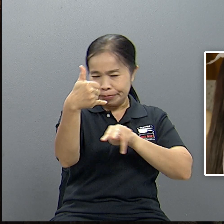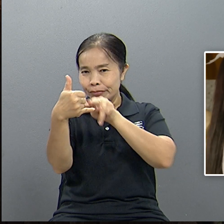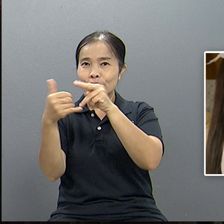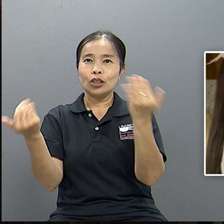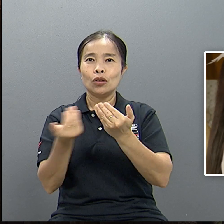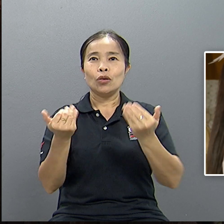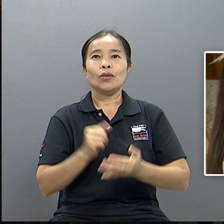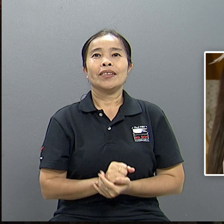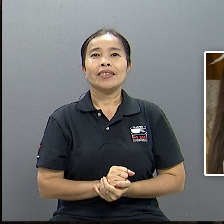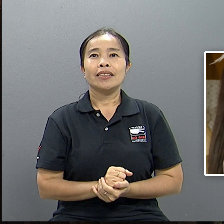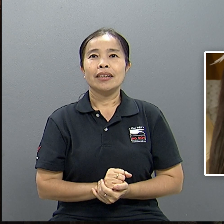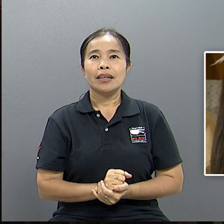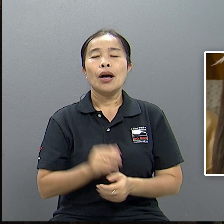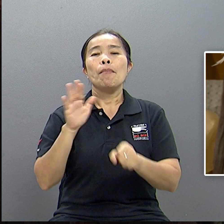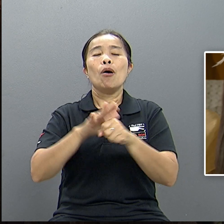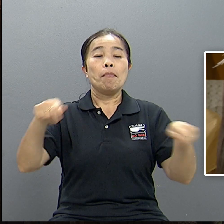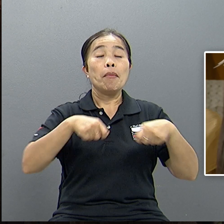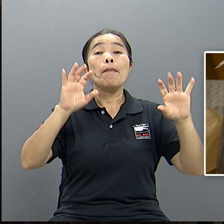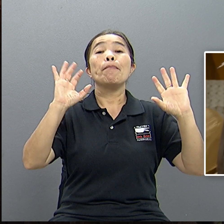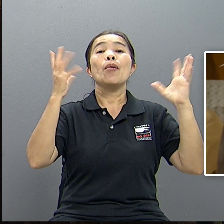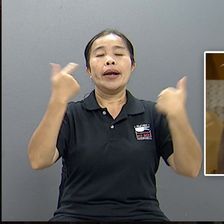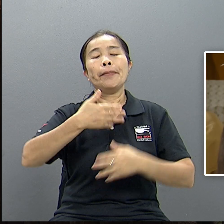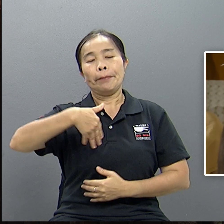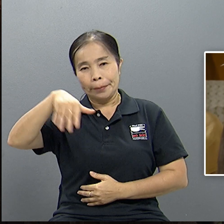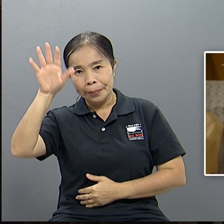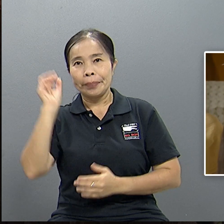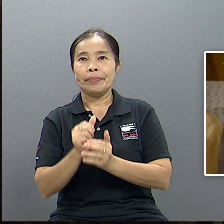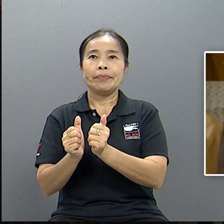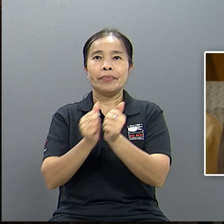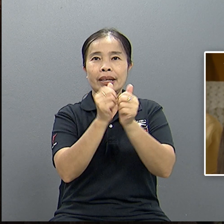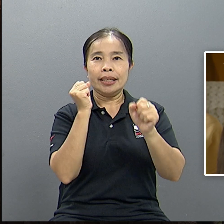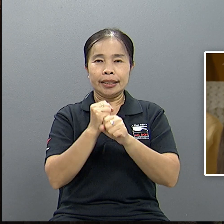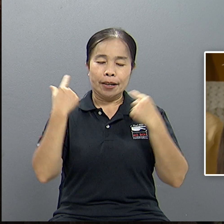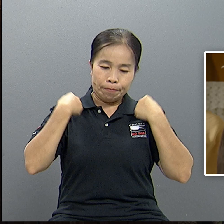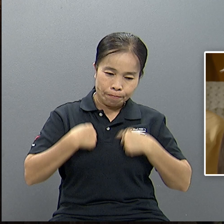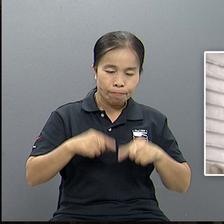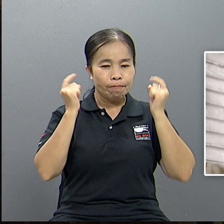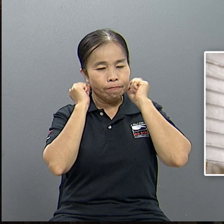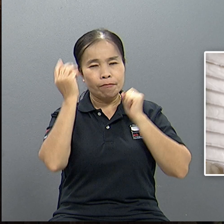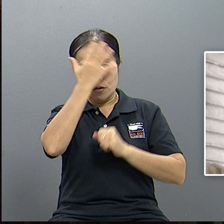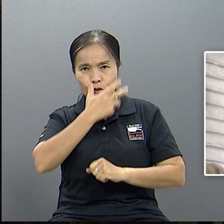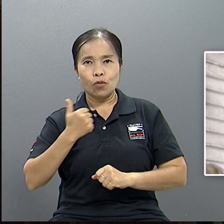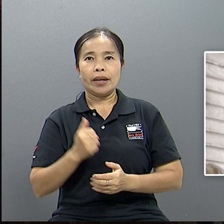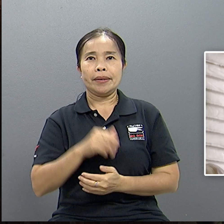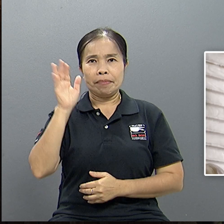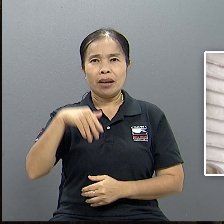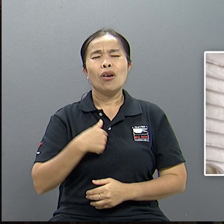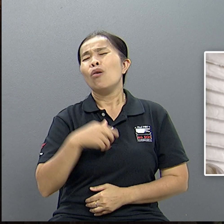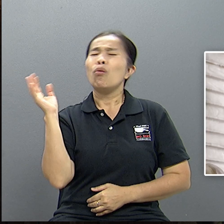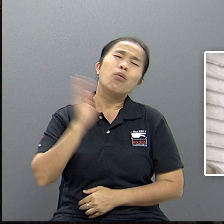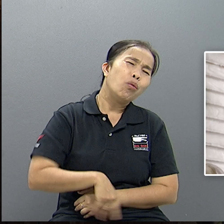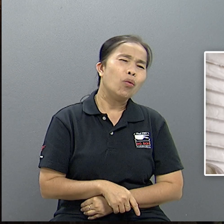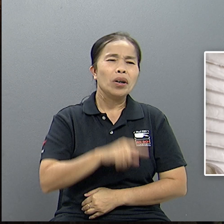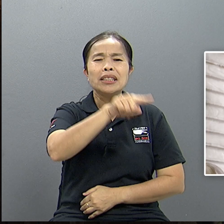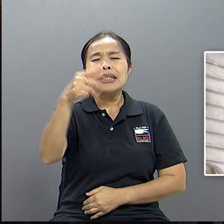แม่วาดหมดหน้าที่นางก้นครัวแล้วลูกก็ต้องแต่งเครื่องประดับให้ครบนะมา แม่คนอื่นเขา